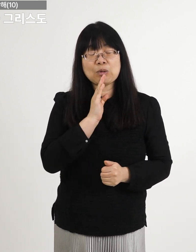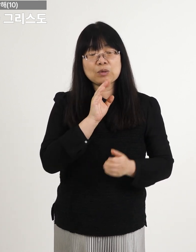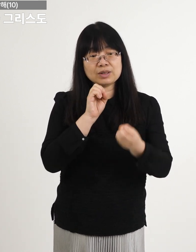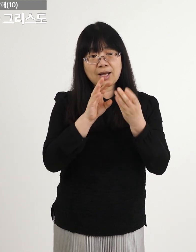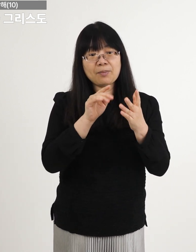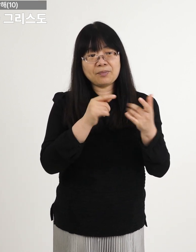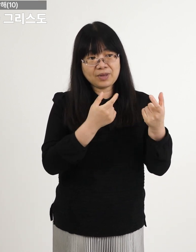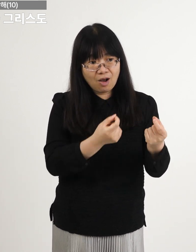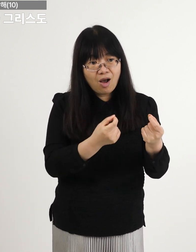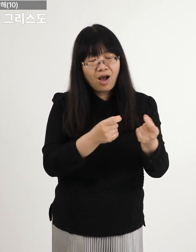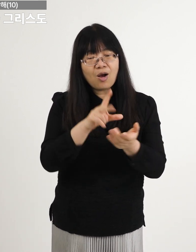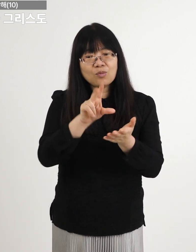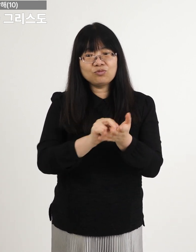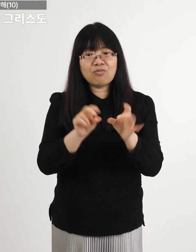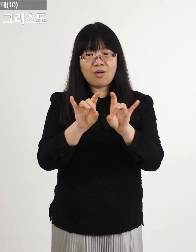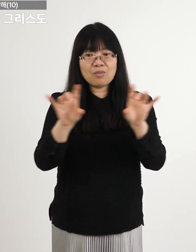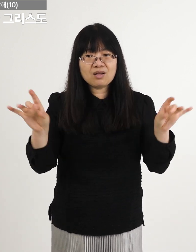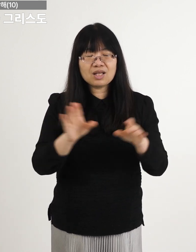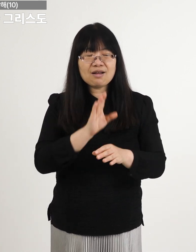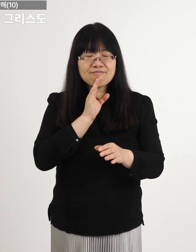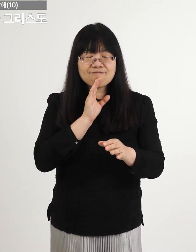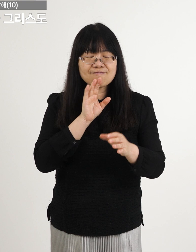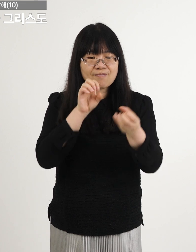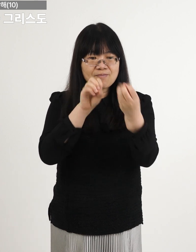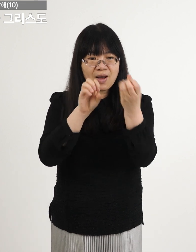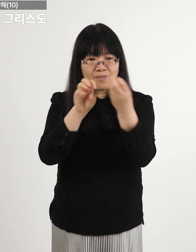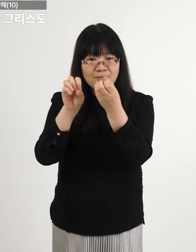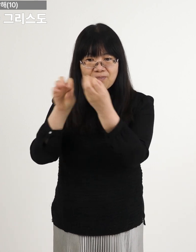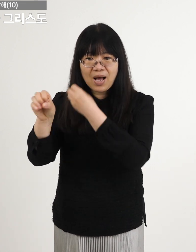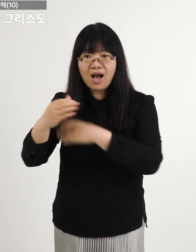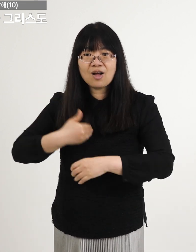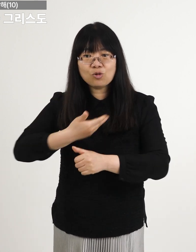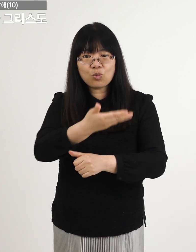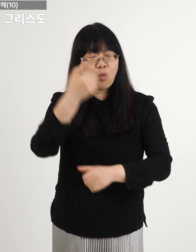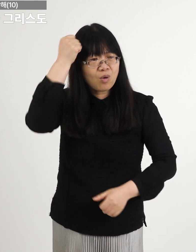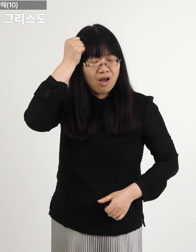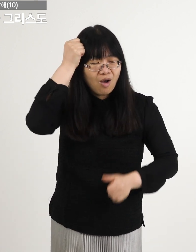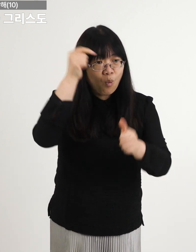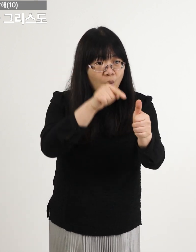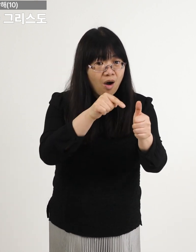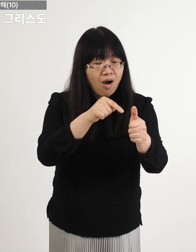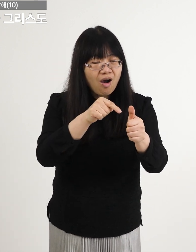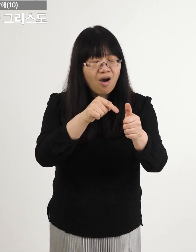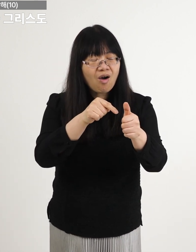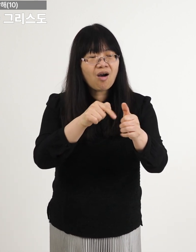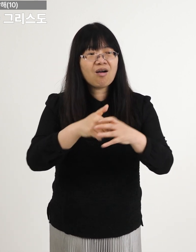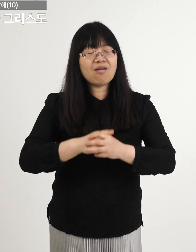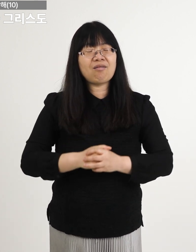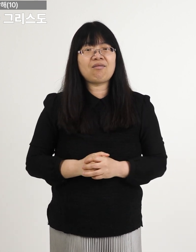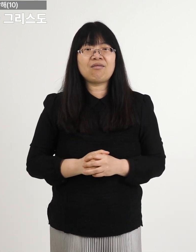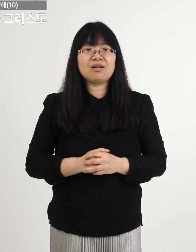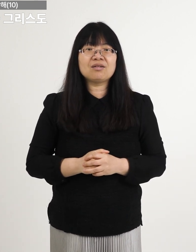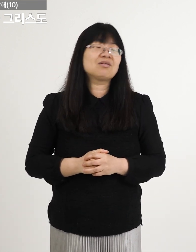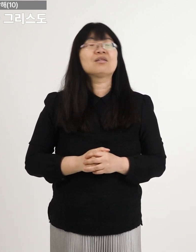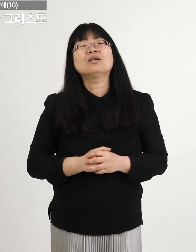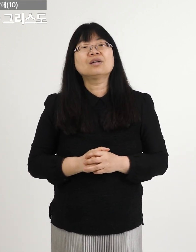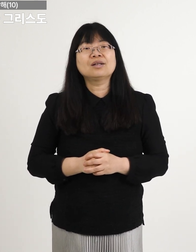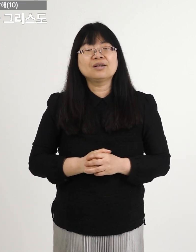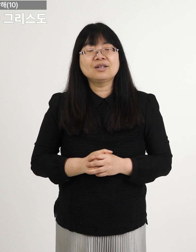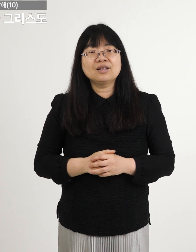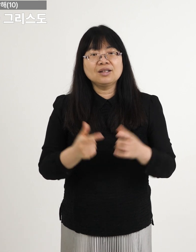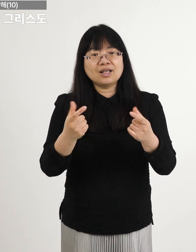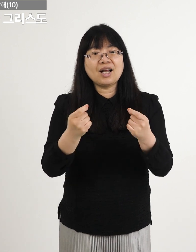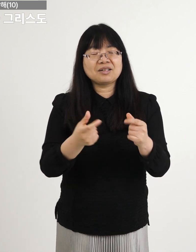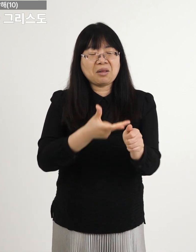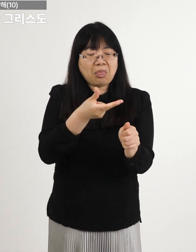이거야. 어떤 문제마다 정답 딱딱딱 알려줘가지고 외워. 이런